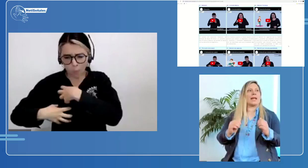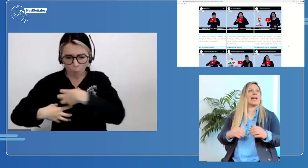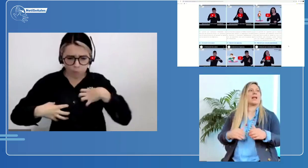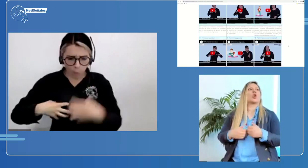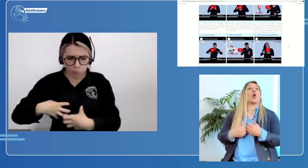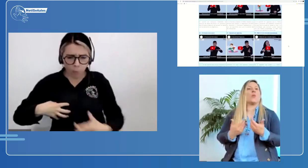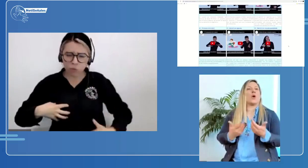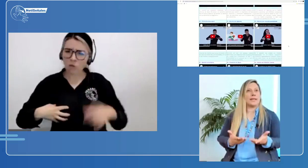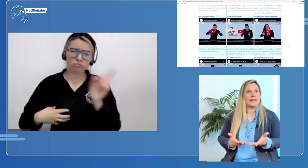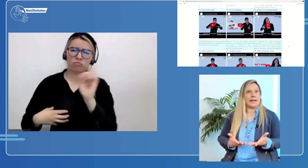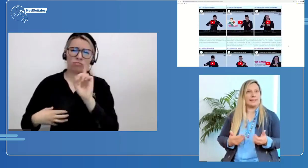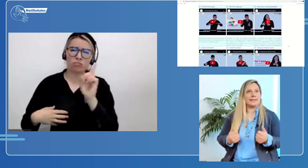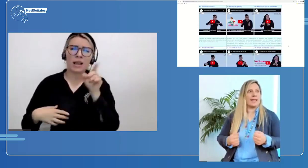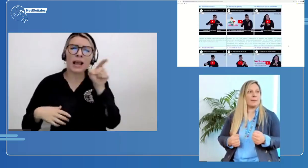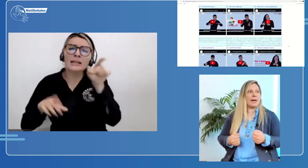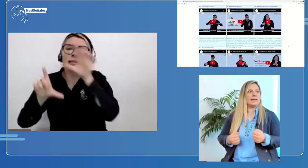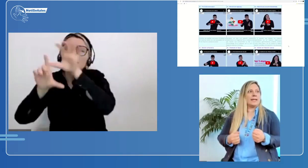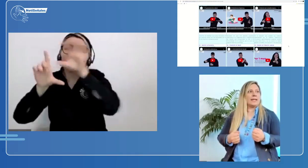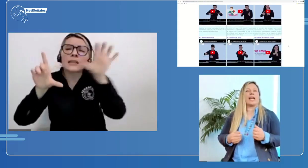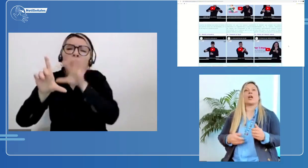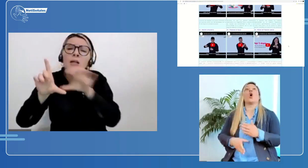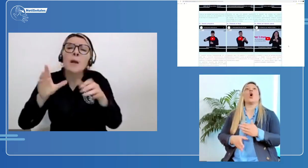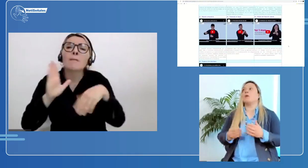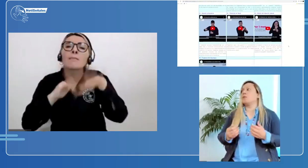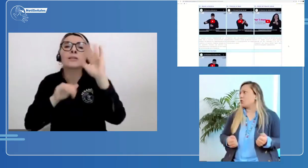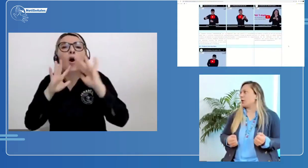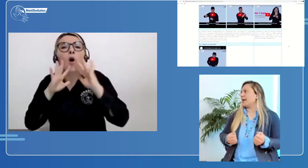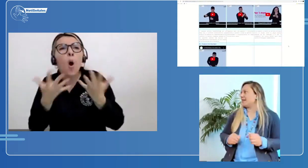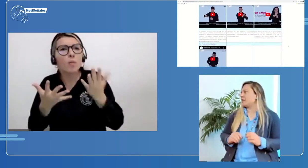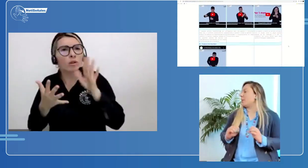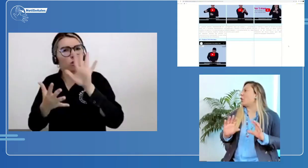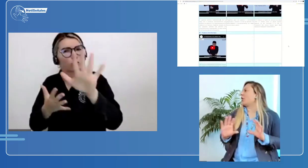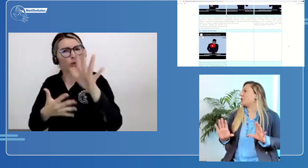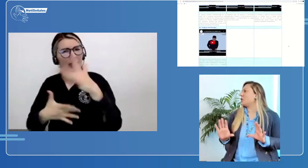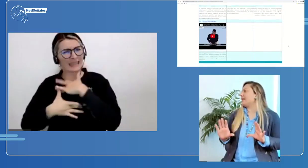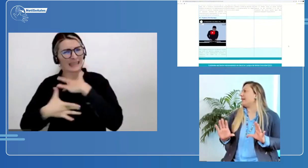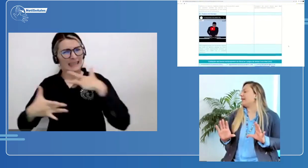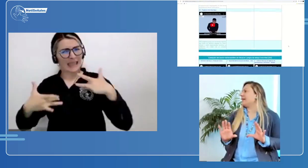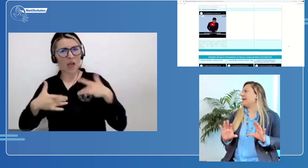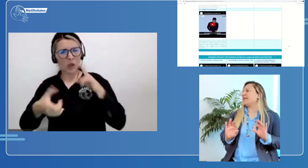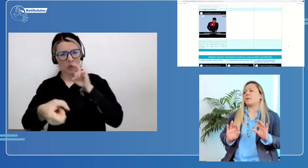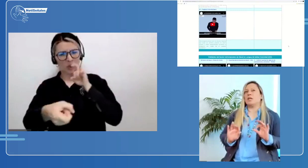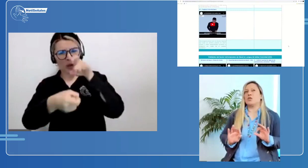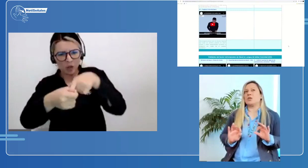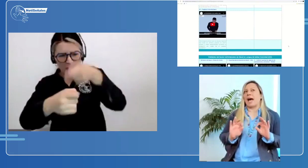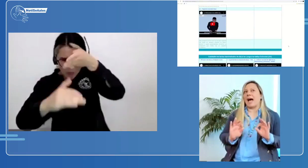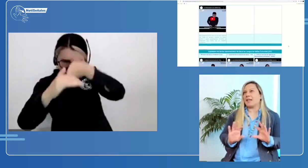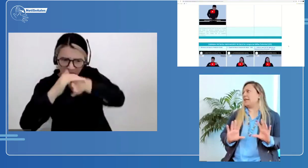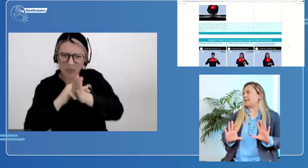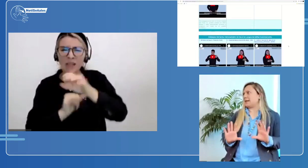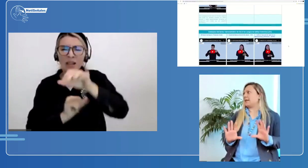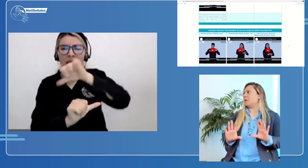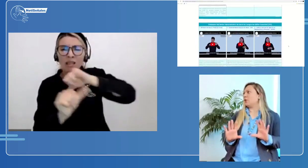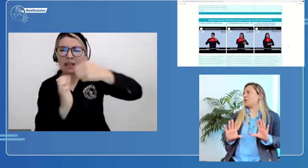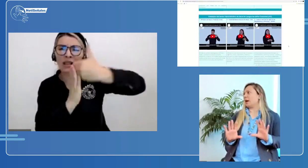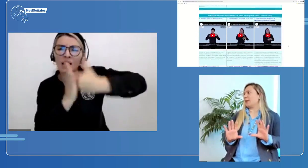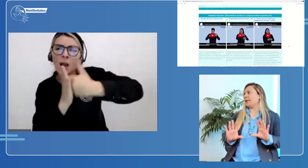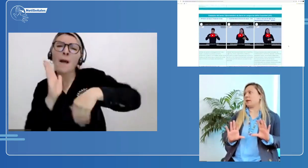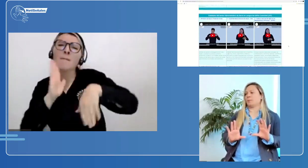de cómo acceder al sistema, de cómo funciona, podríamos decir, términos administrativos, si cabe el